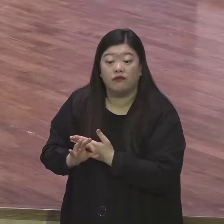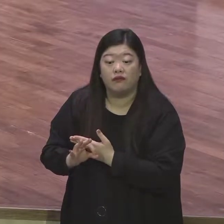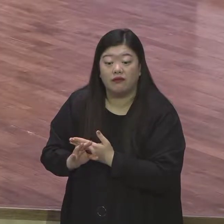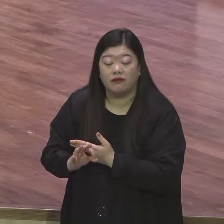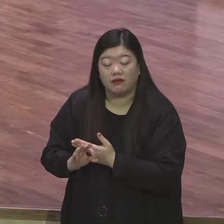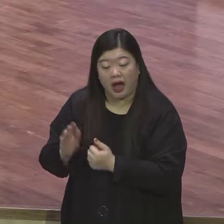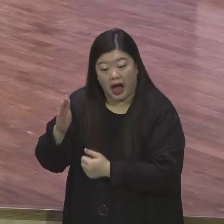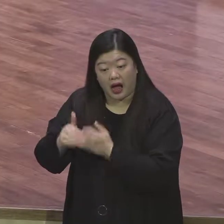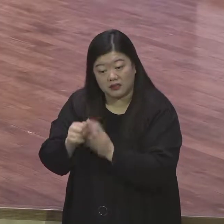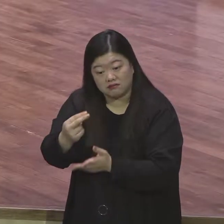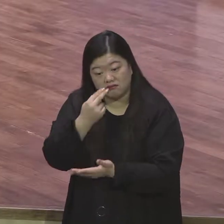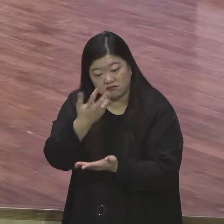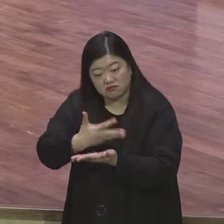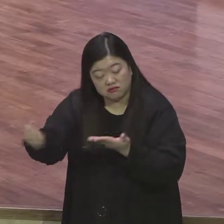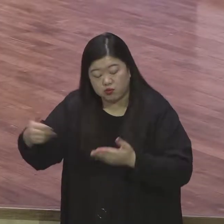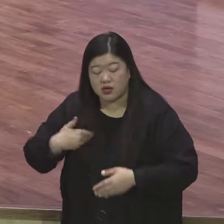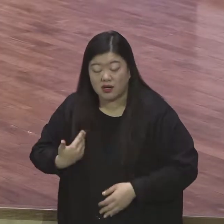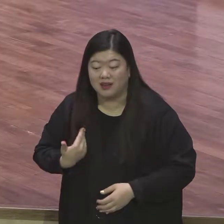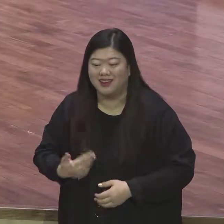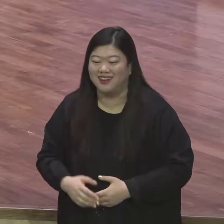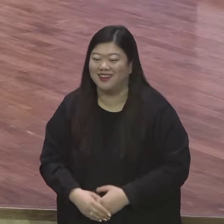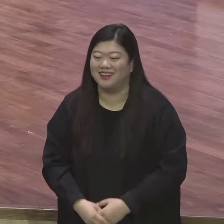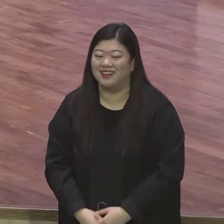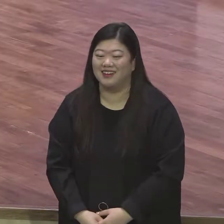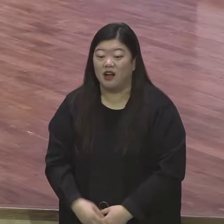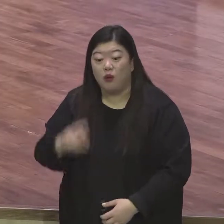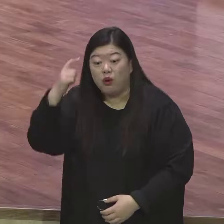되겠느냐? 겁이 없어요. 겁이 없어.